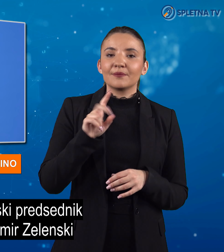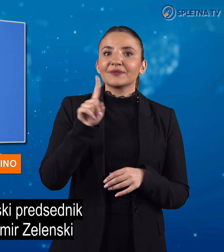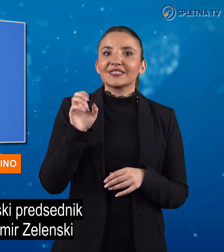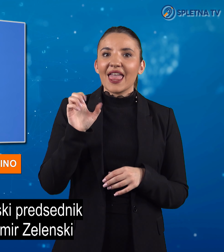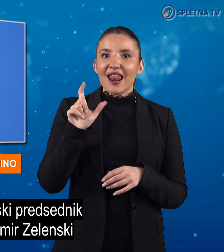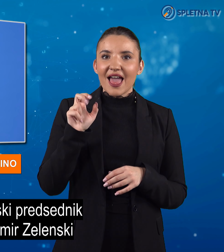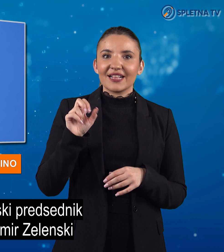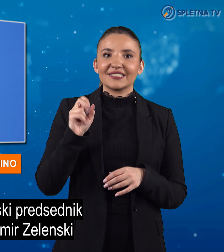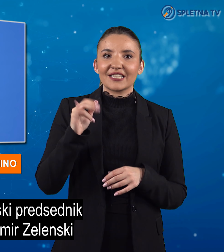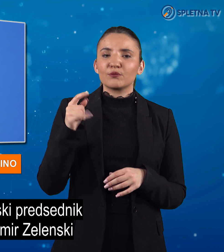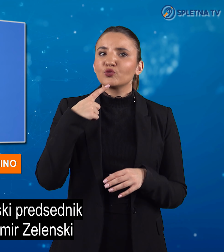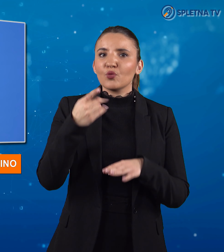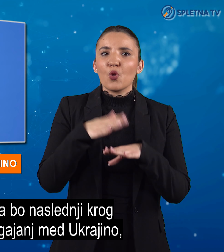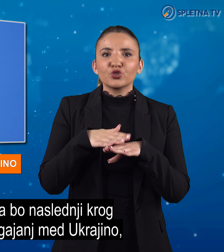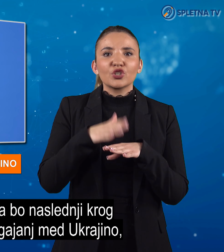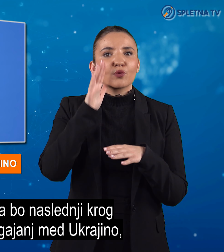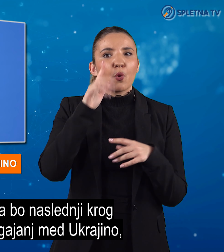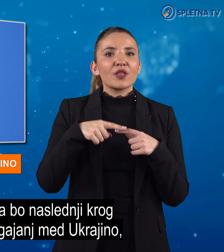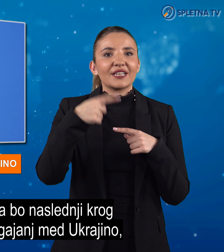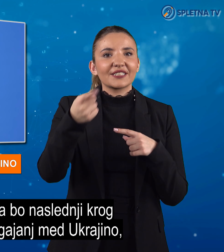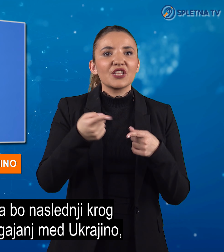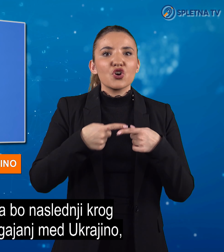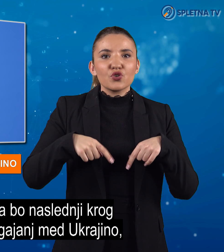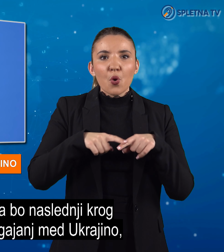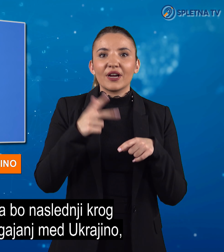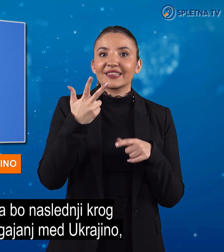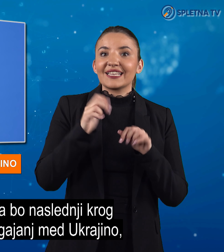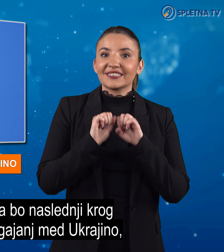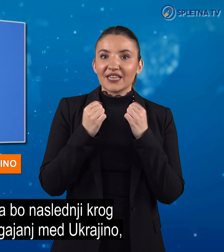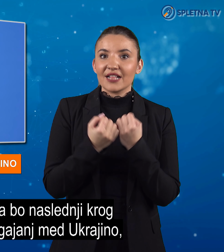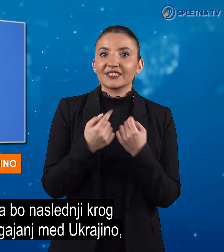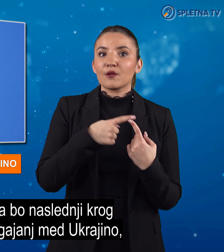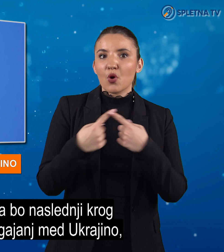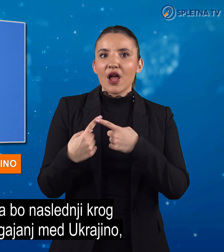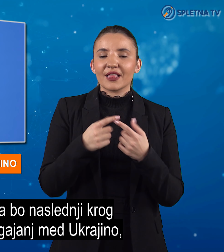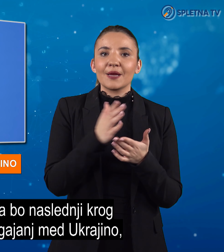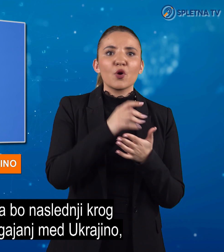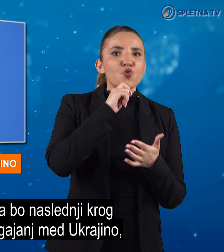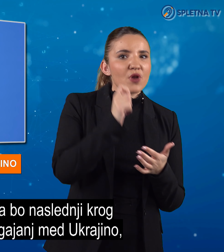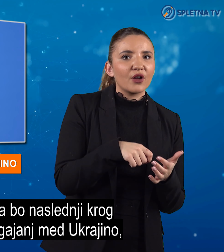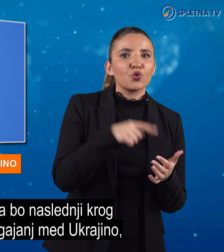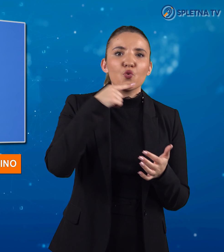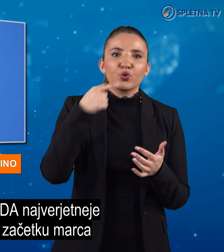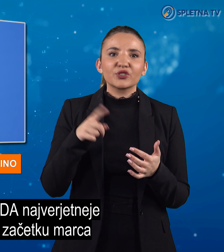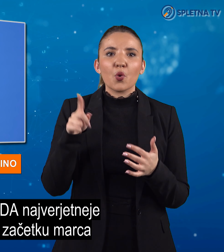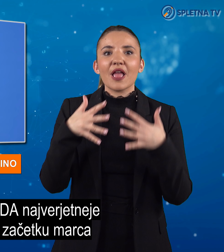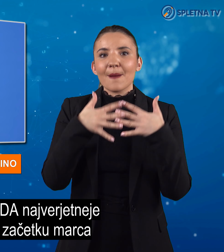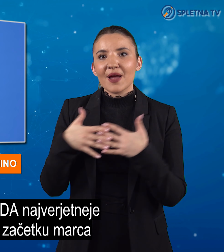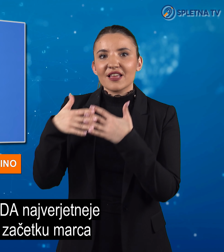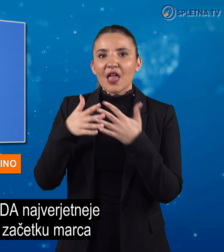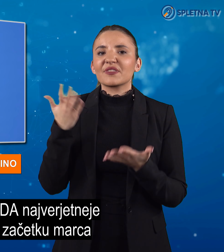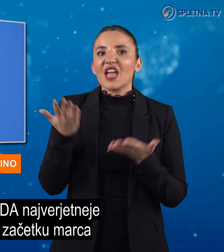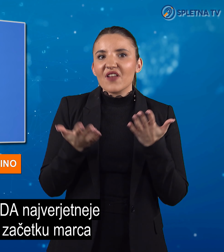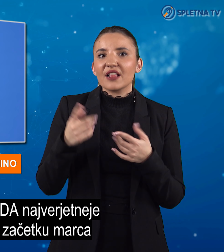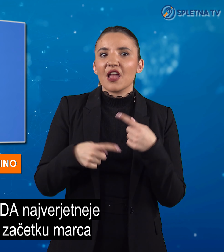sporočil, da bo naslednji krog tristranskih pogajanj med Ukrajino, Rusijo in ZDA najverjetneje potekal v začetku marca